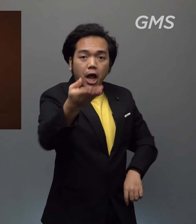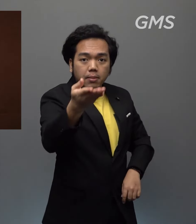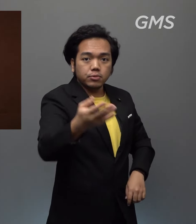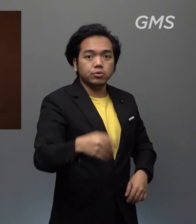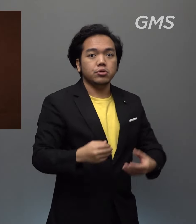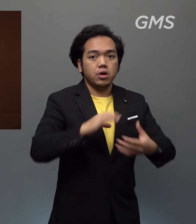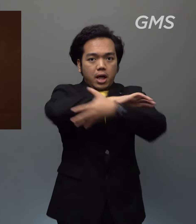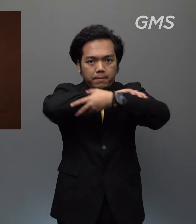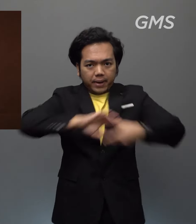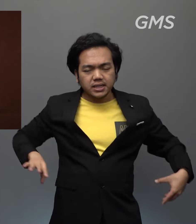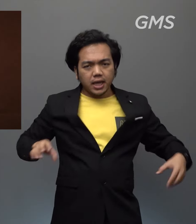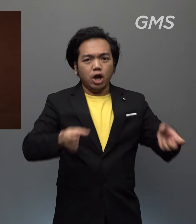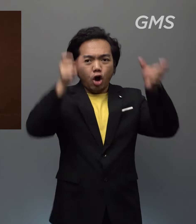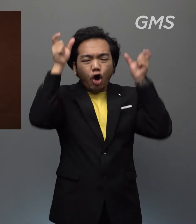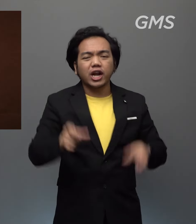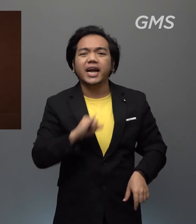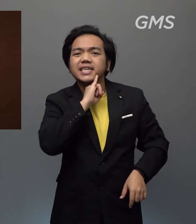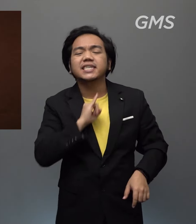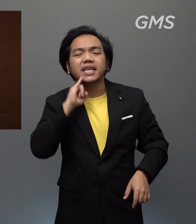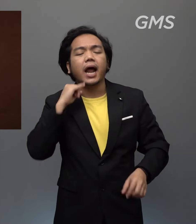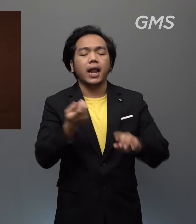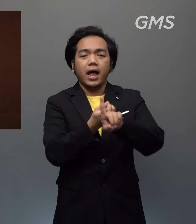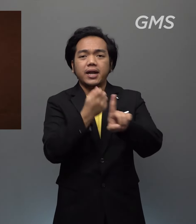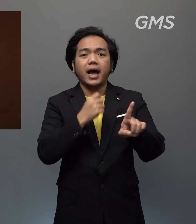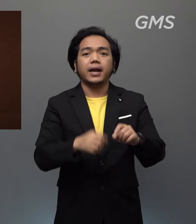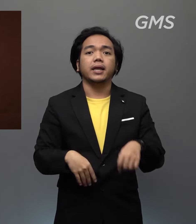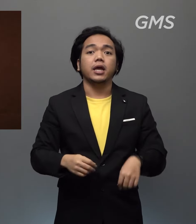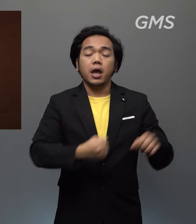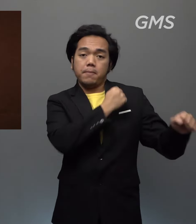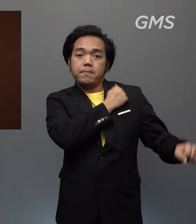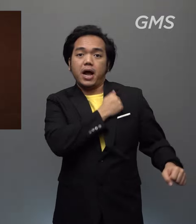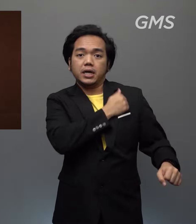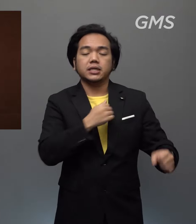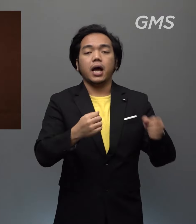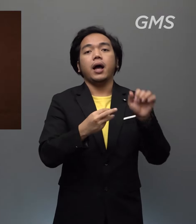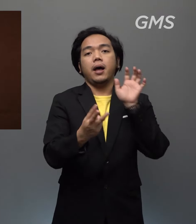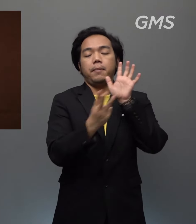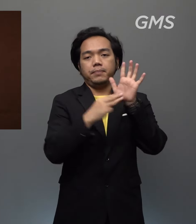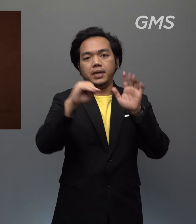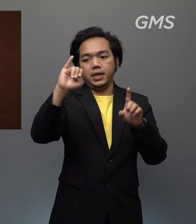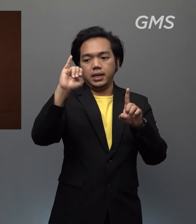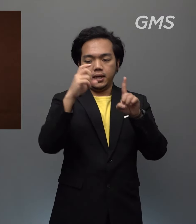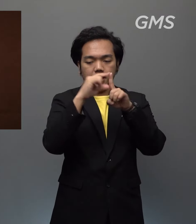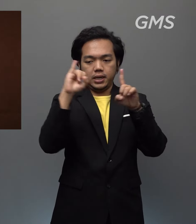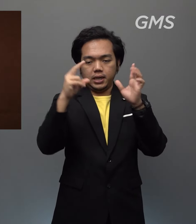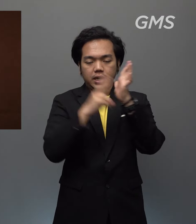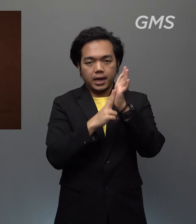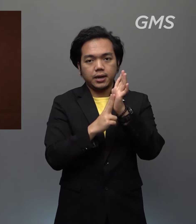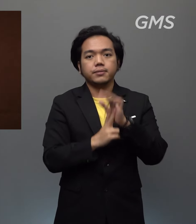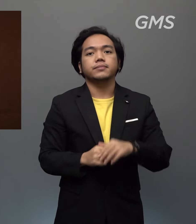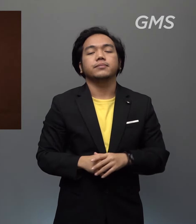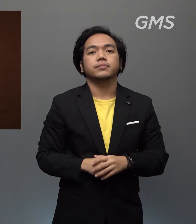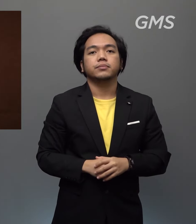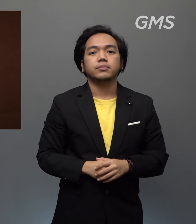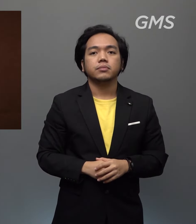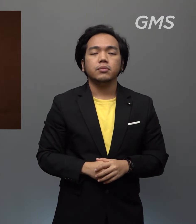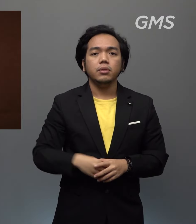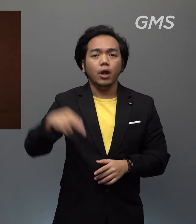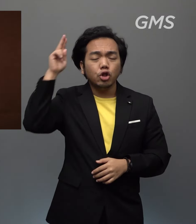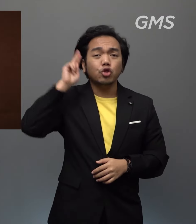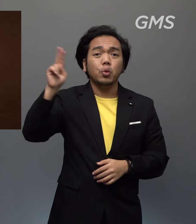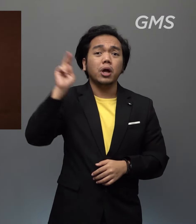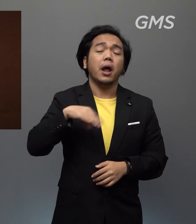dikatakan, tetapi akulah yang menyertai engkau, sebab itu engkau akan memukul kalah orang Midian sampai